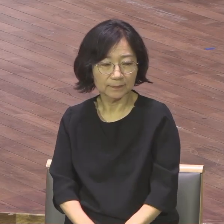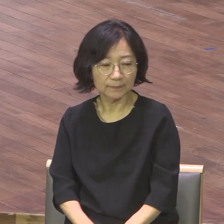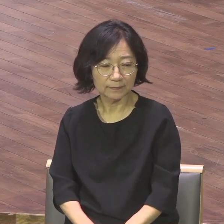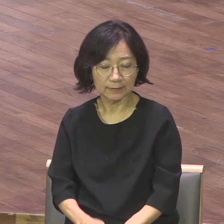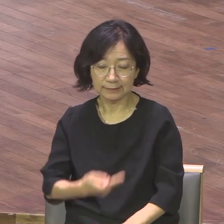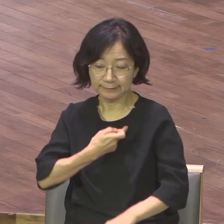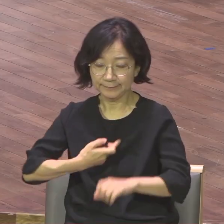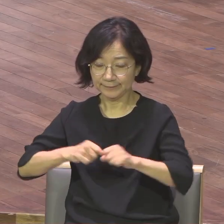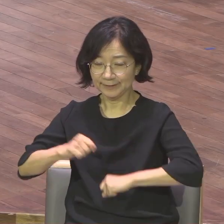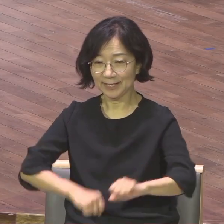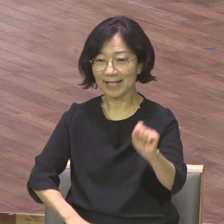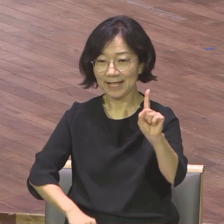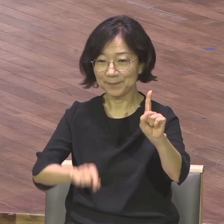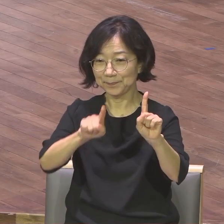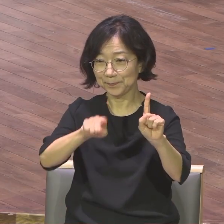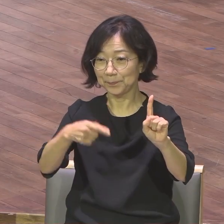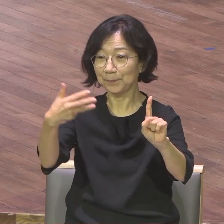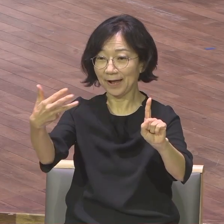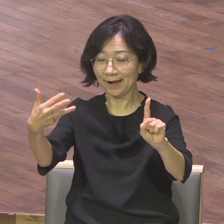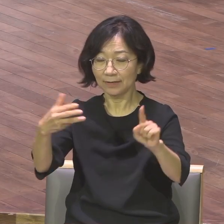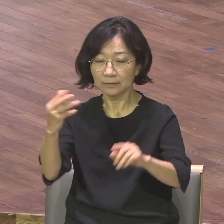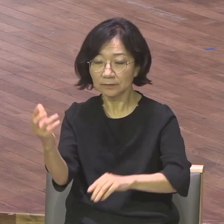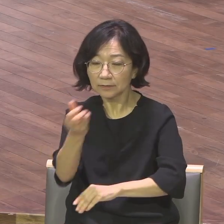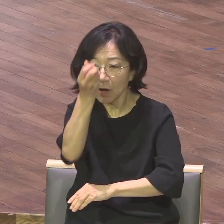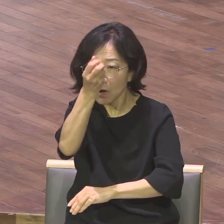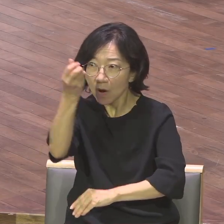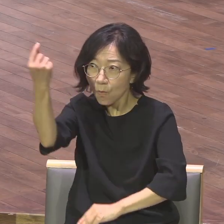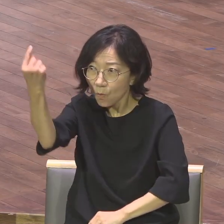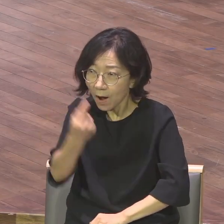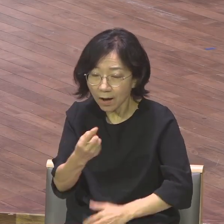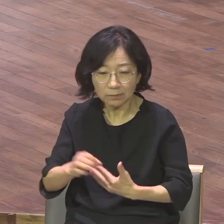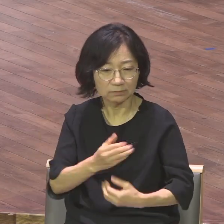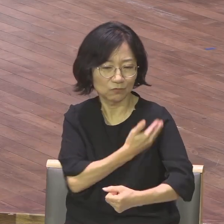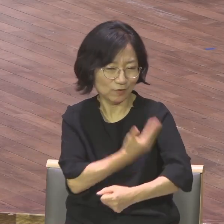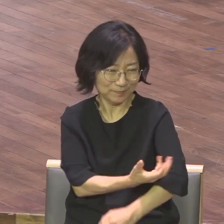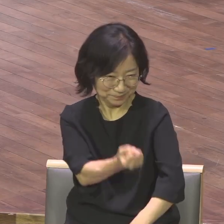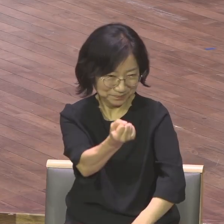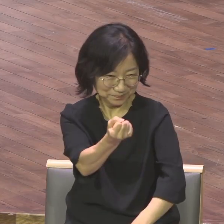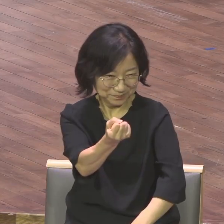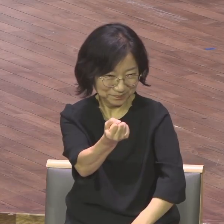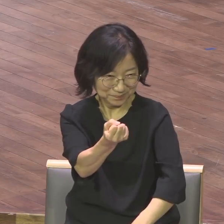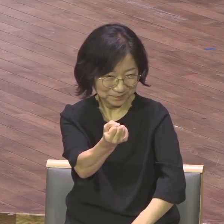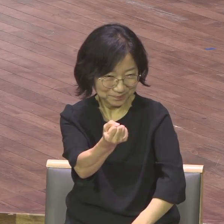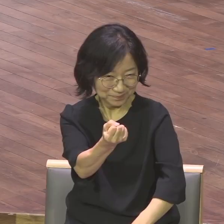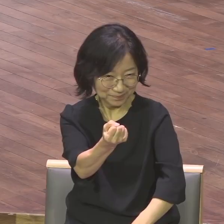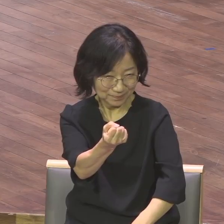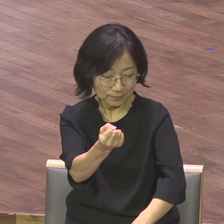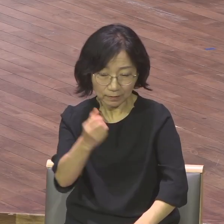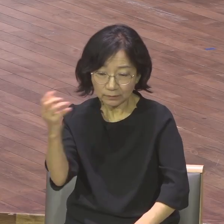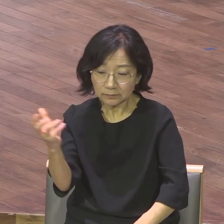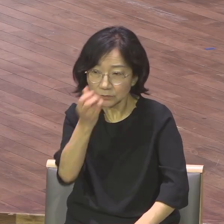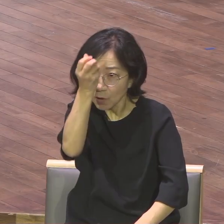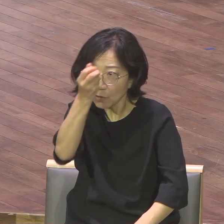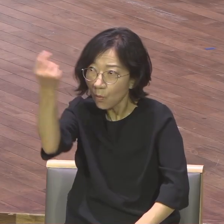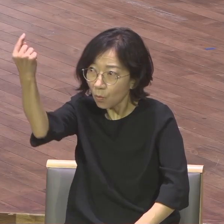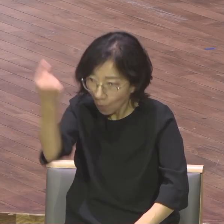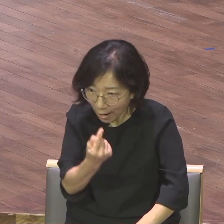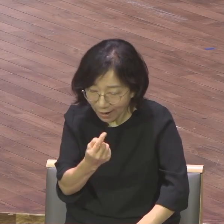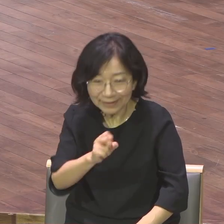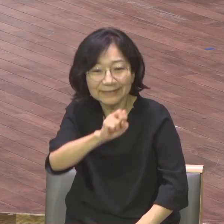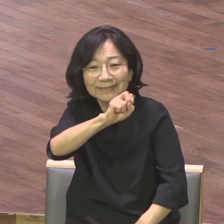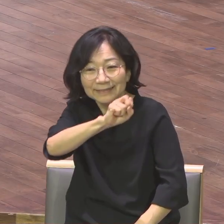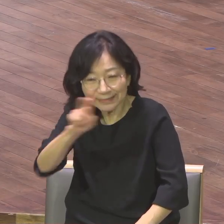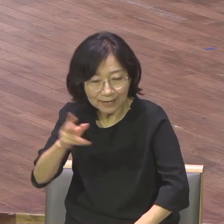사도행전 1장 8절에 보면 성령이 임하면 권능을 받고 성령이 임해야 권능을 받아요. 성령이 임하여 권능 받고 예루살렘